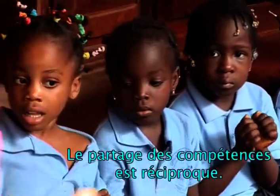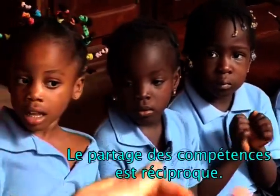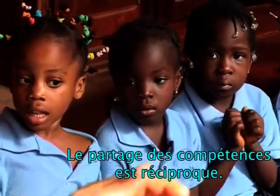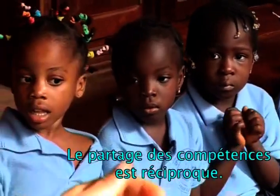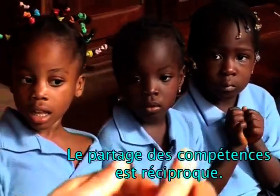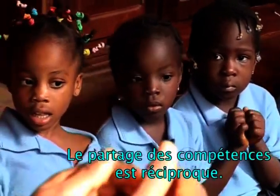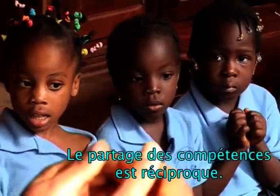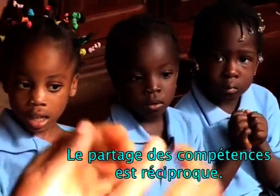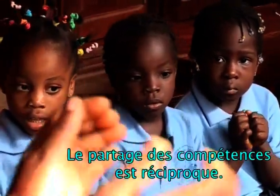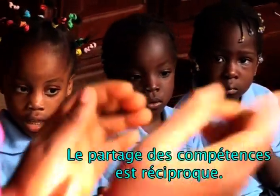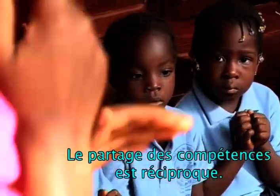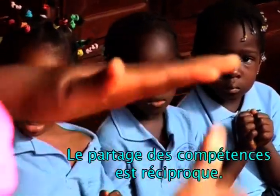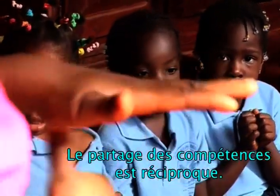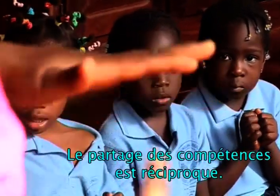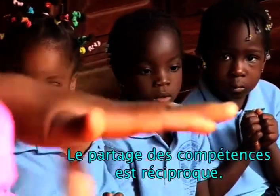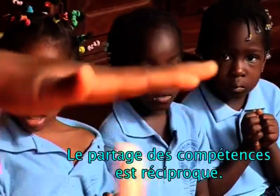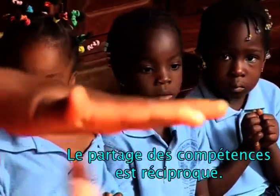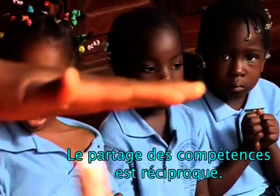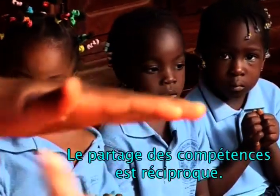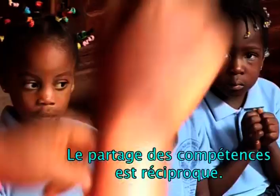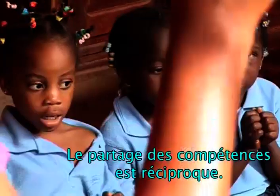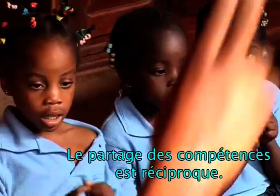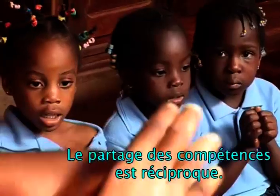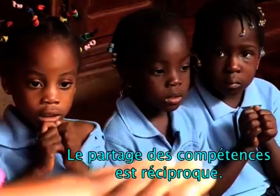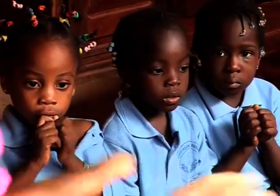chacune partage ses compétences avec l'autre.